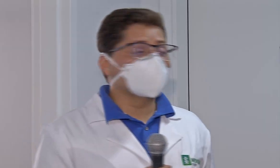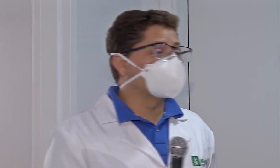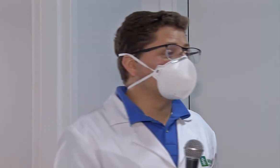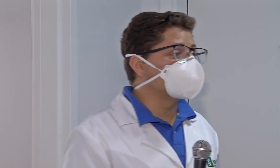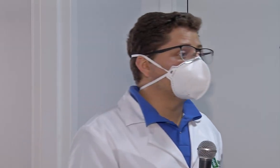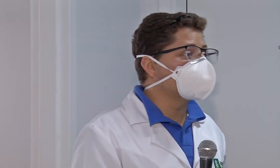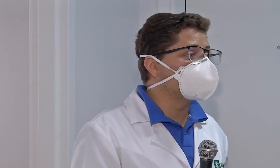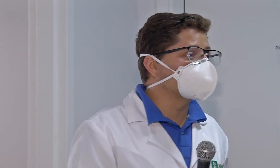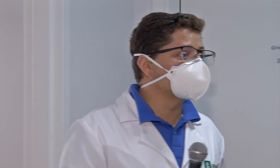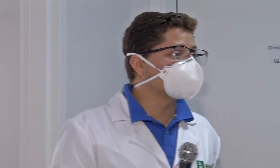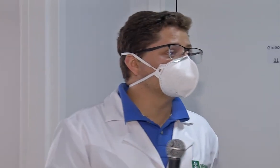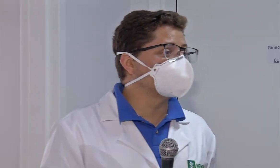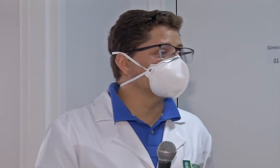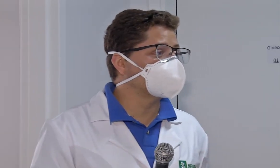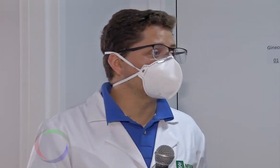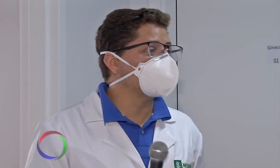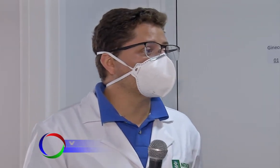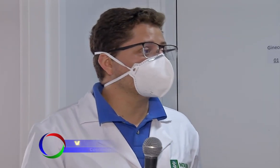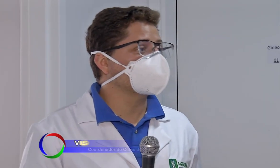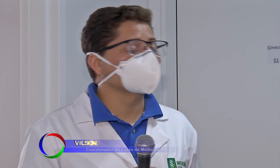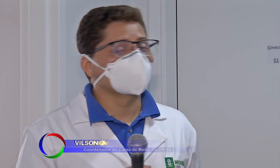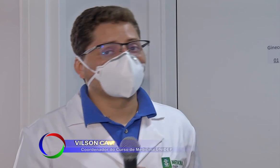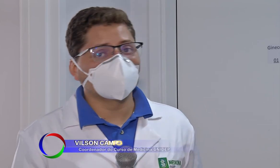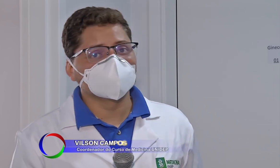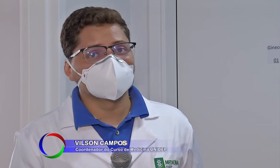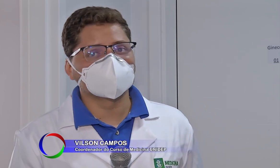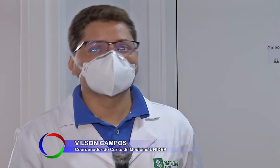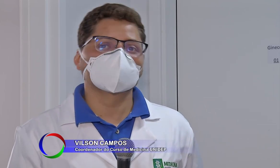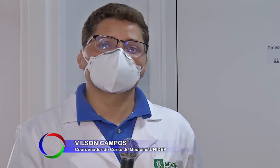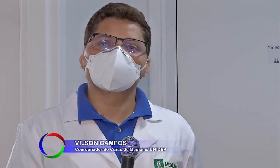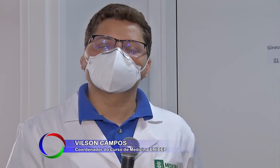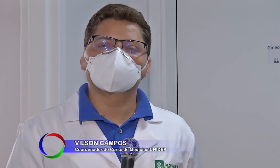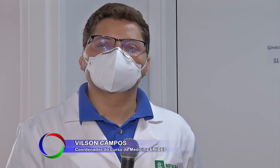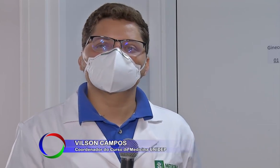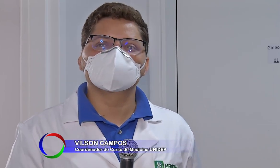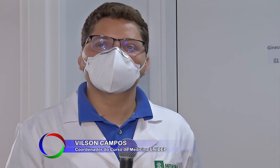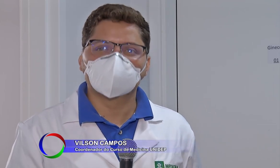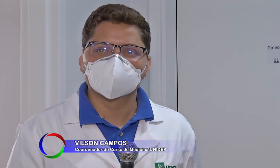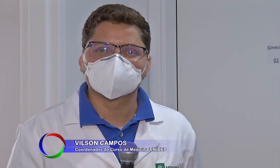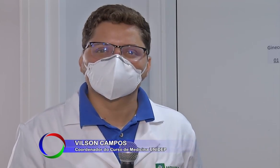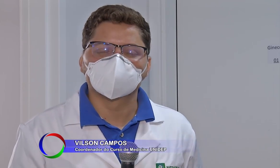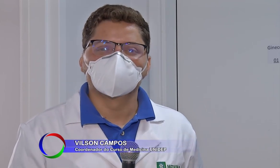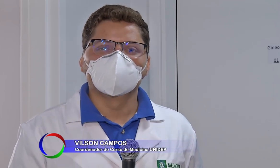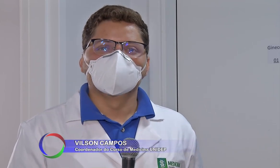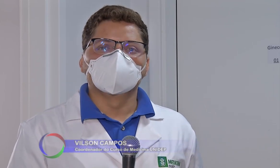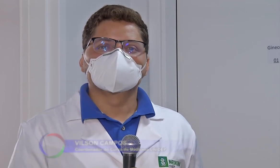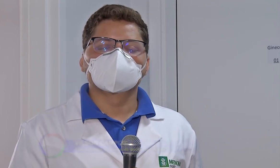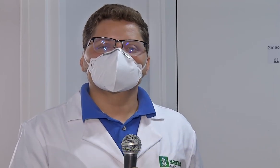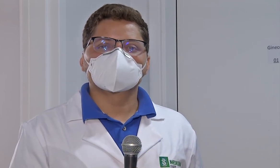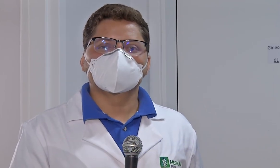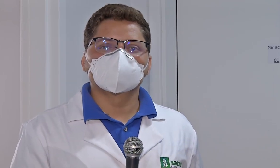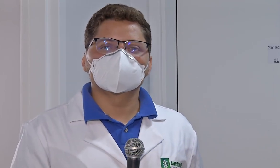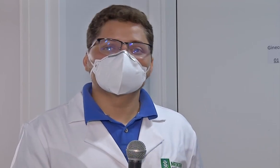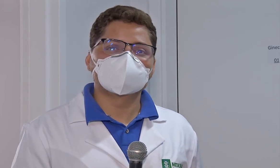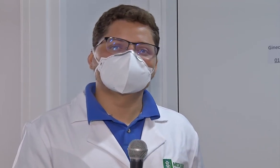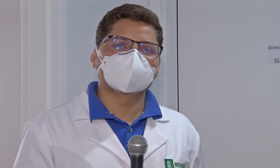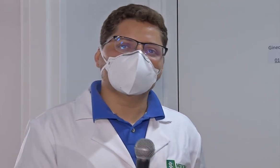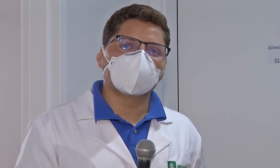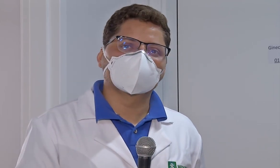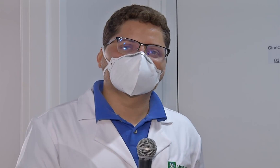estou tendo a oportunidade de trabalhar com os meus alunos de uma maneira totalmente diferente, né? Os nossos alunos, eles têm a